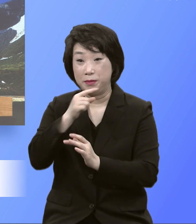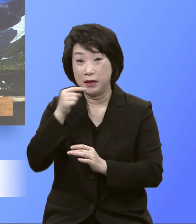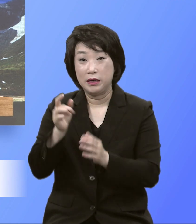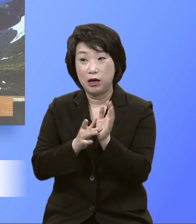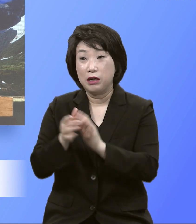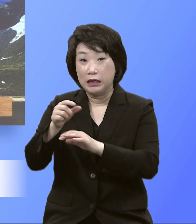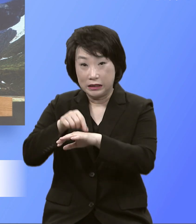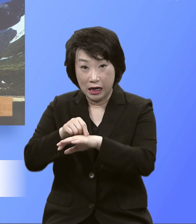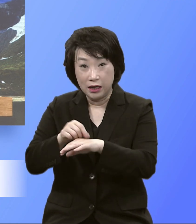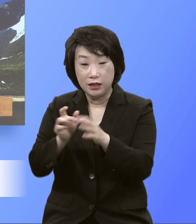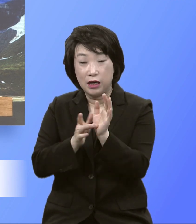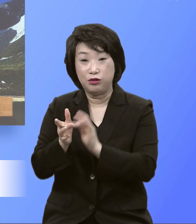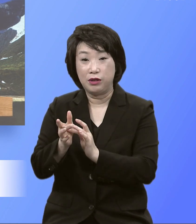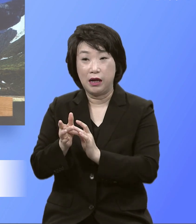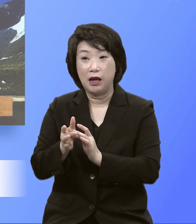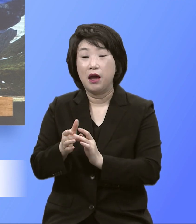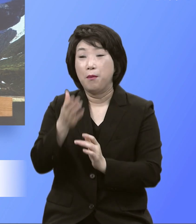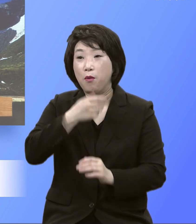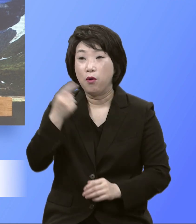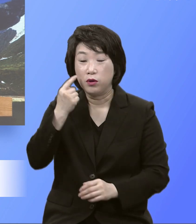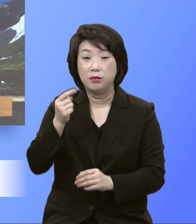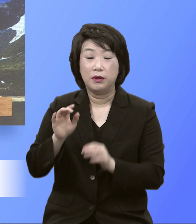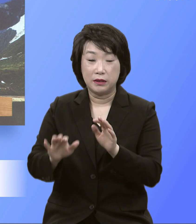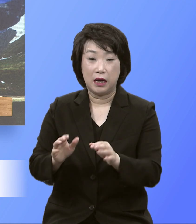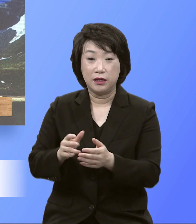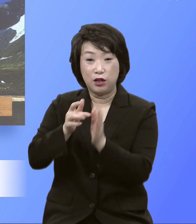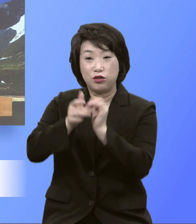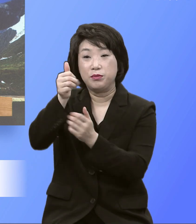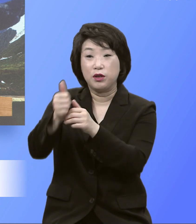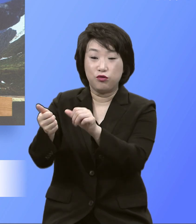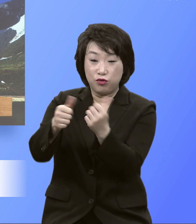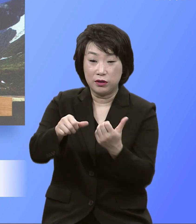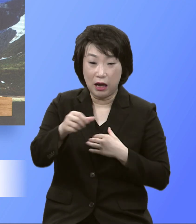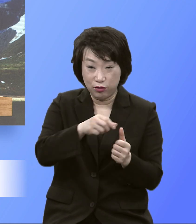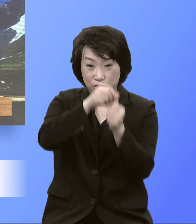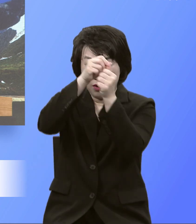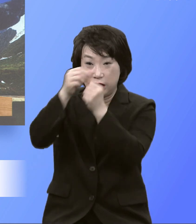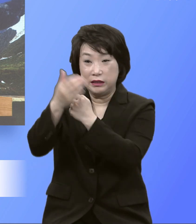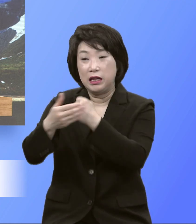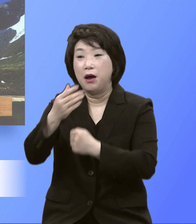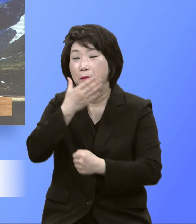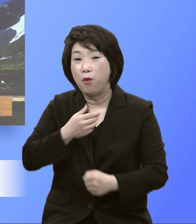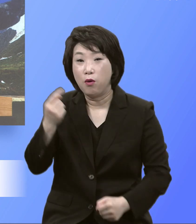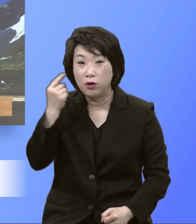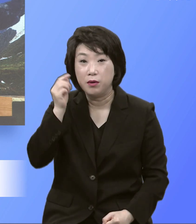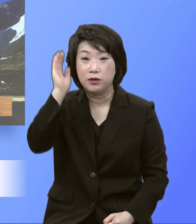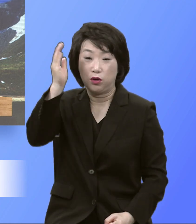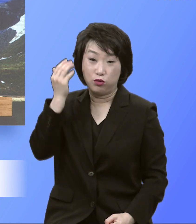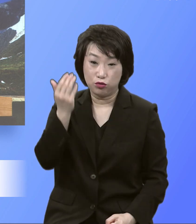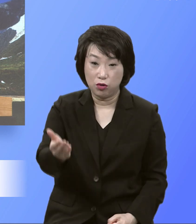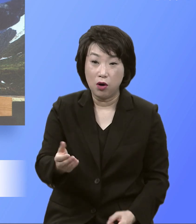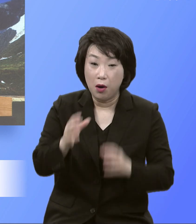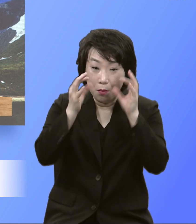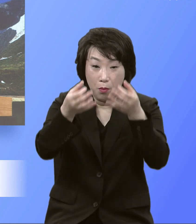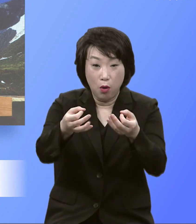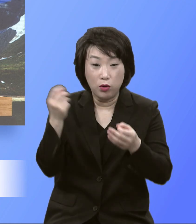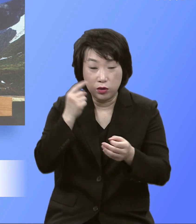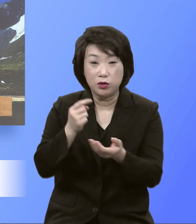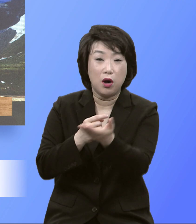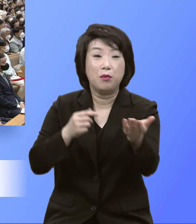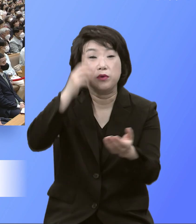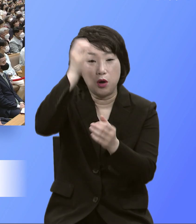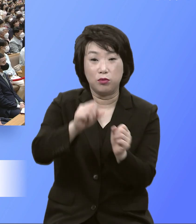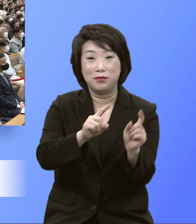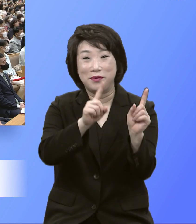예수의 살과 그의 복음, 그가 죽으시고 날 구원하신 은혜의 복음을 듣는 사람은 살아나기